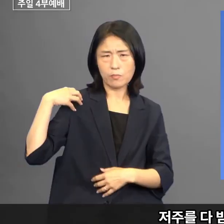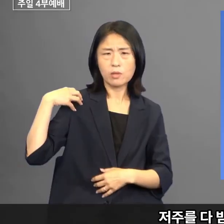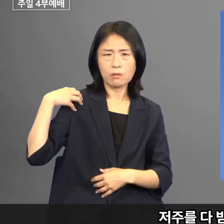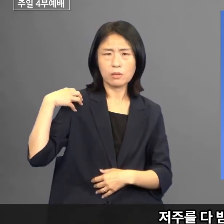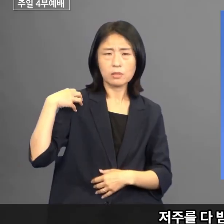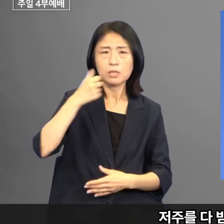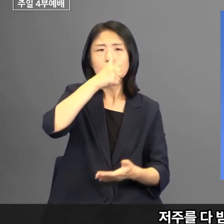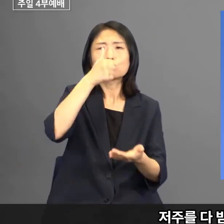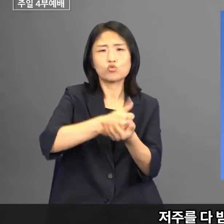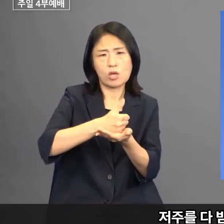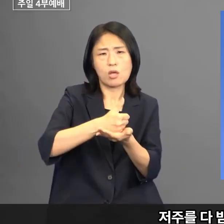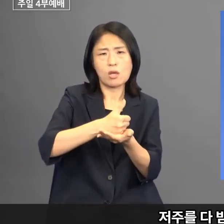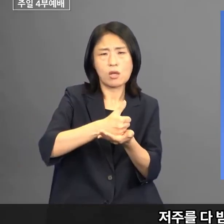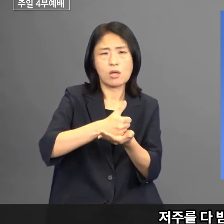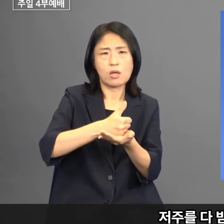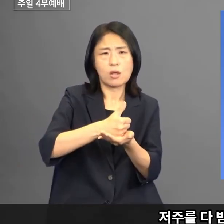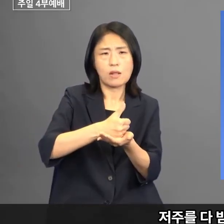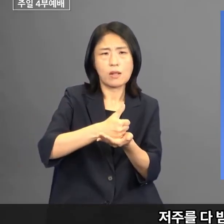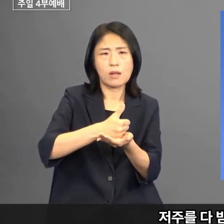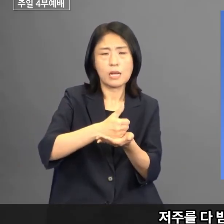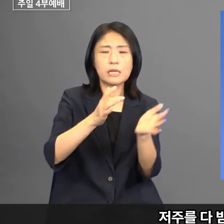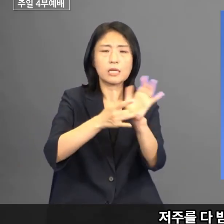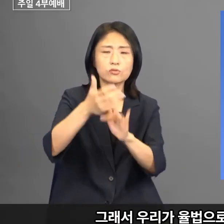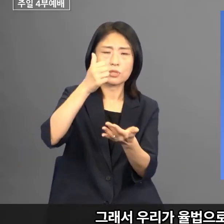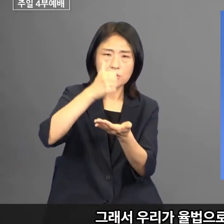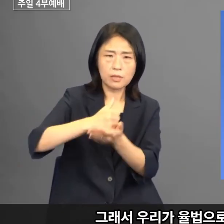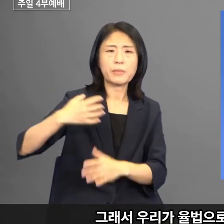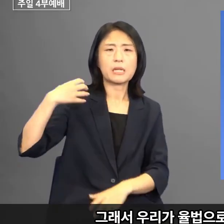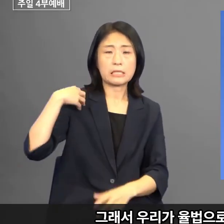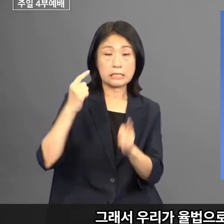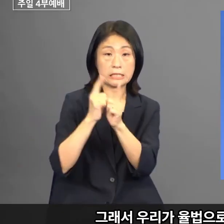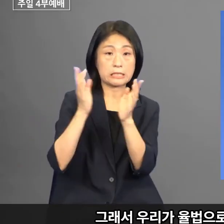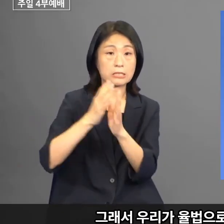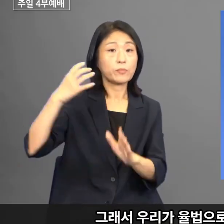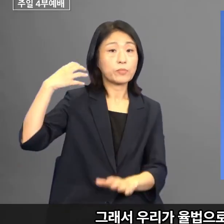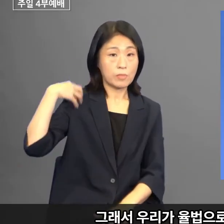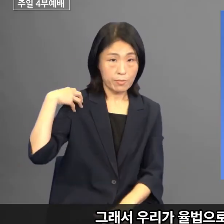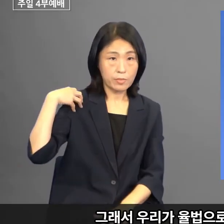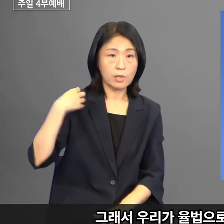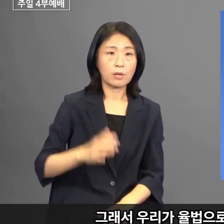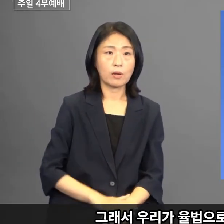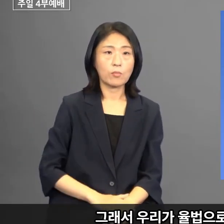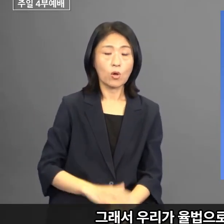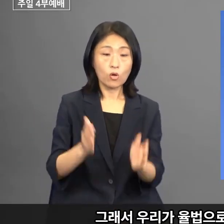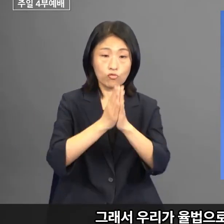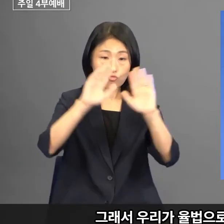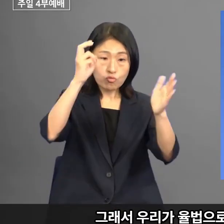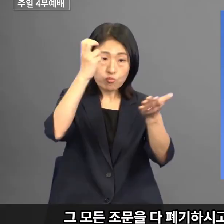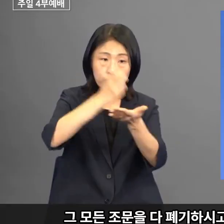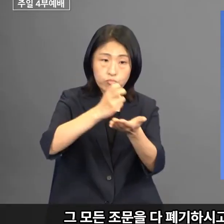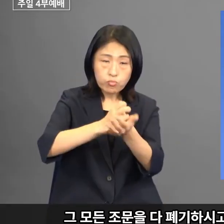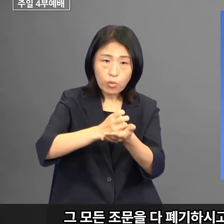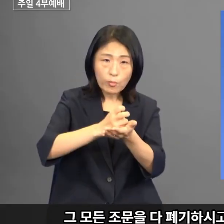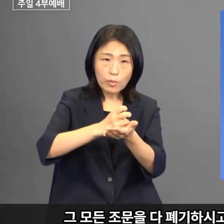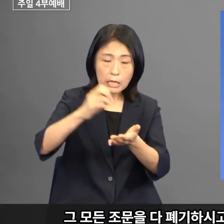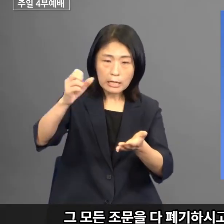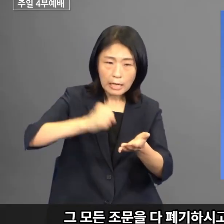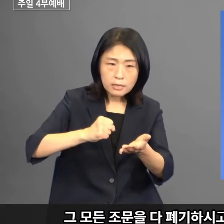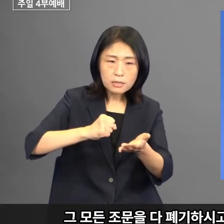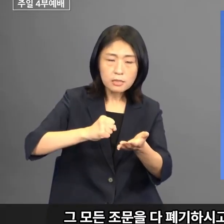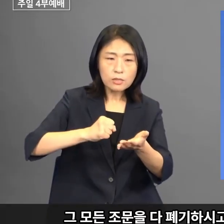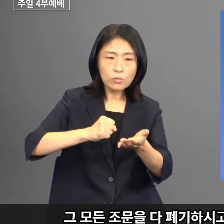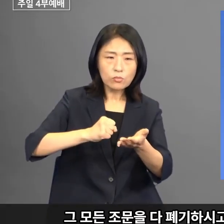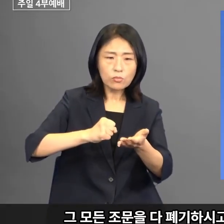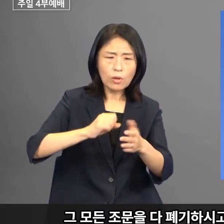원수와 저주를 다 받아내신 것이죠. 그래서 우리가 율법으로 무엇인가를 해야 될 만한 그 모든 조문을